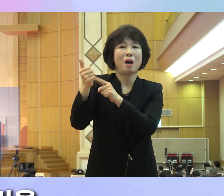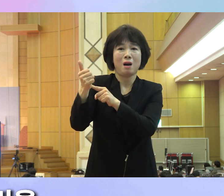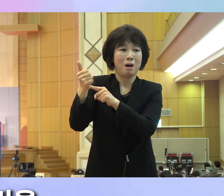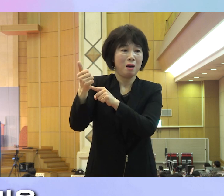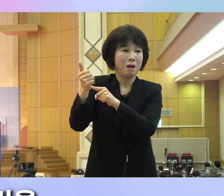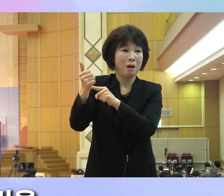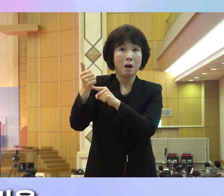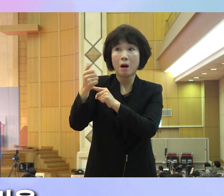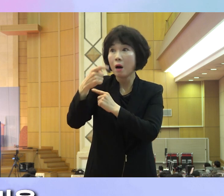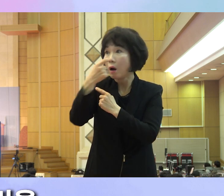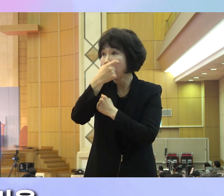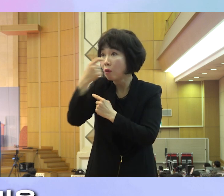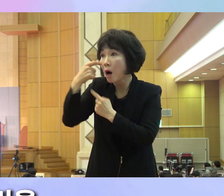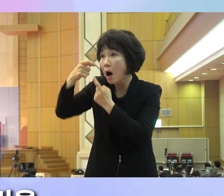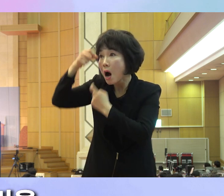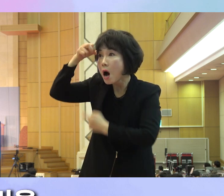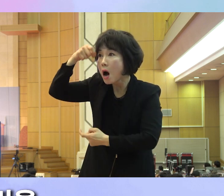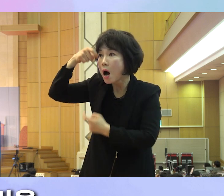백부장이 목격을 했어요.